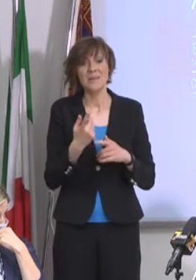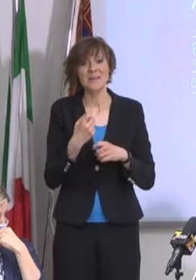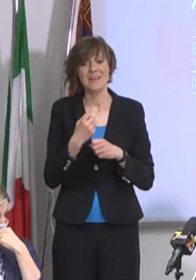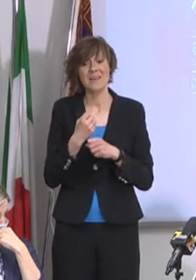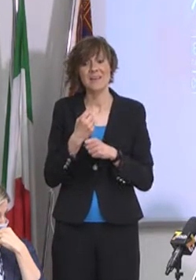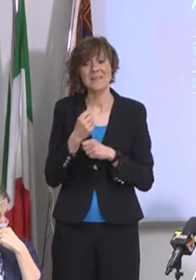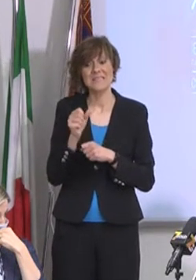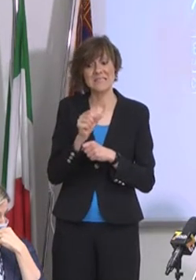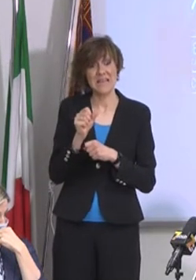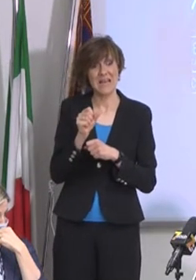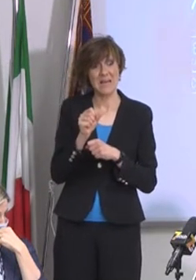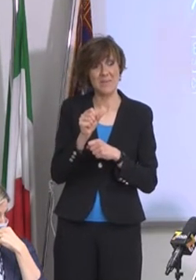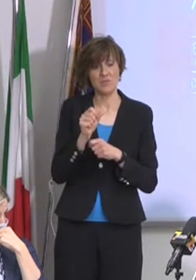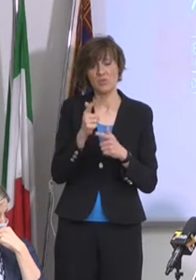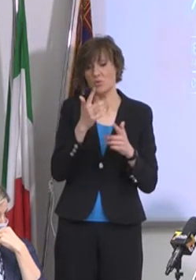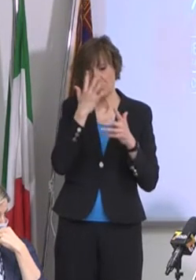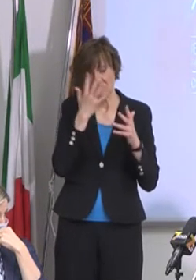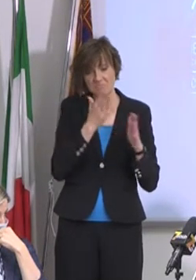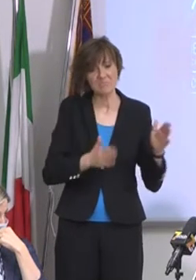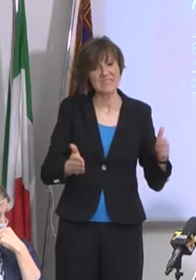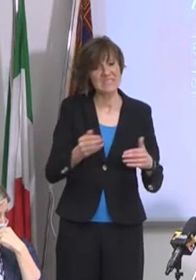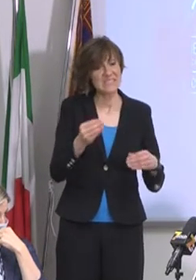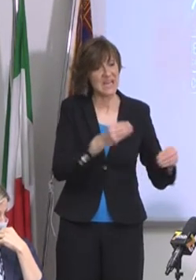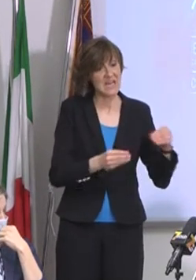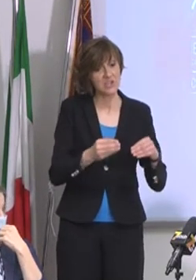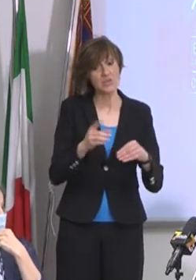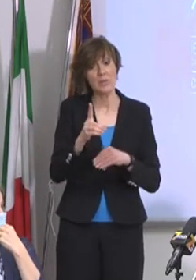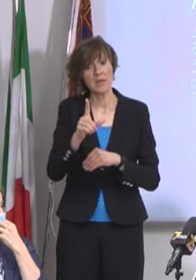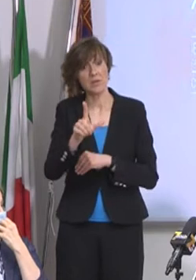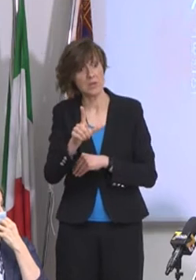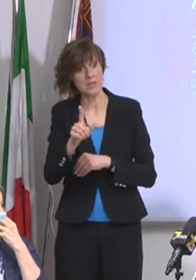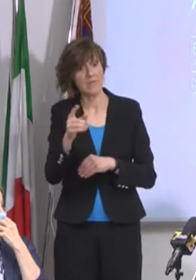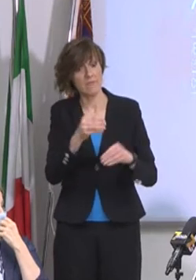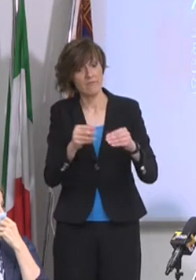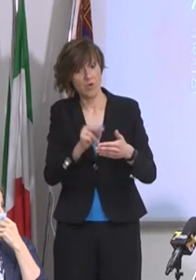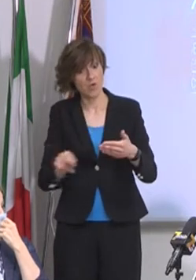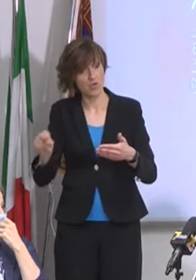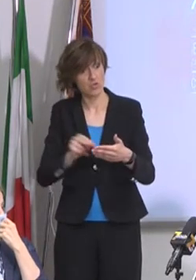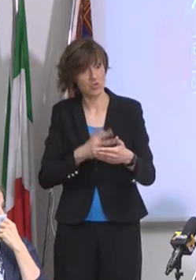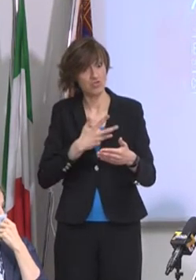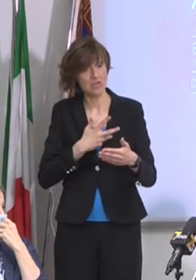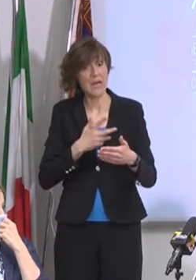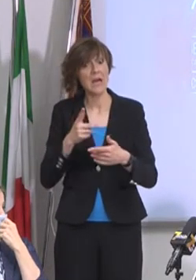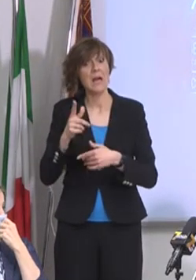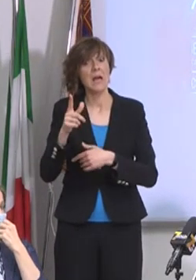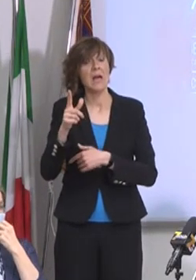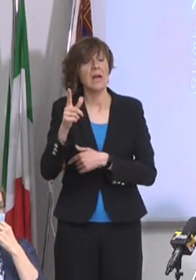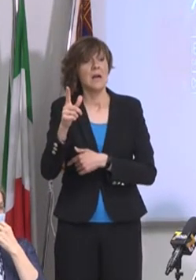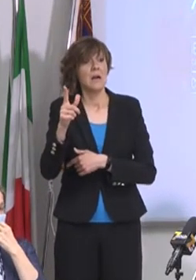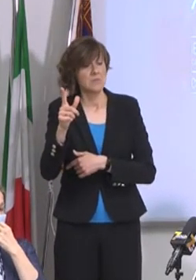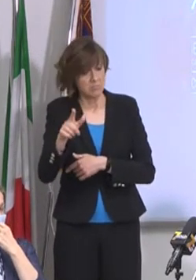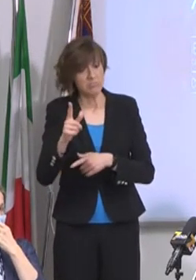sabato allestimento seggi domenica e lunedì si vota martedì si dovrebbe sacrificare mercoledì aprire